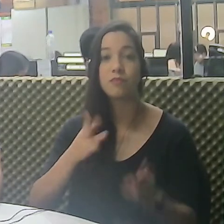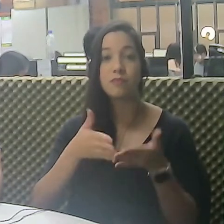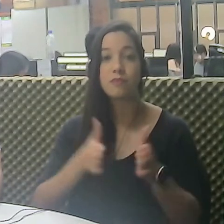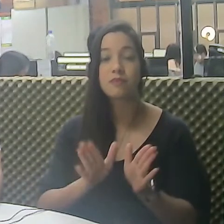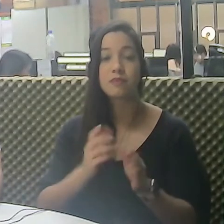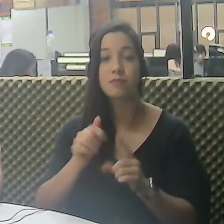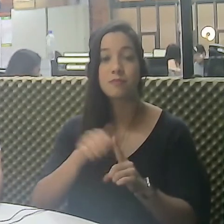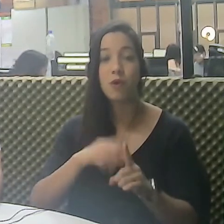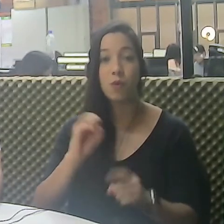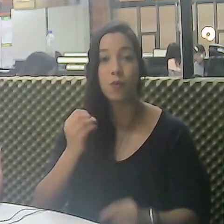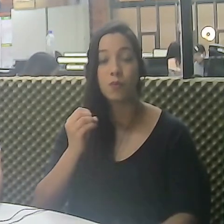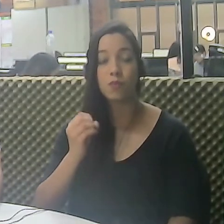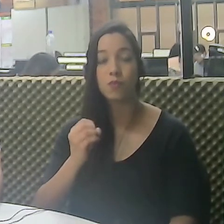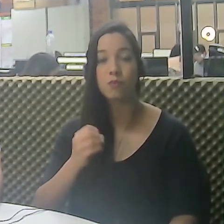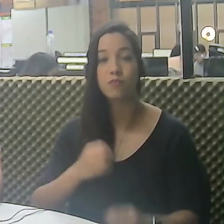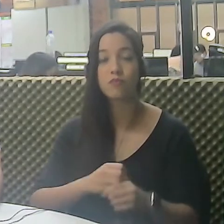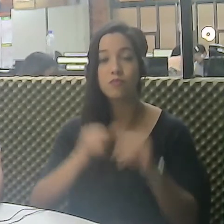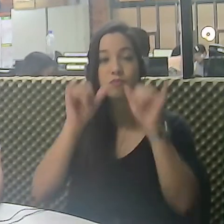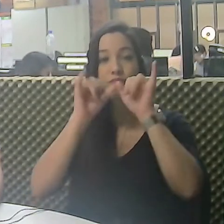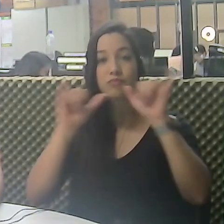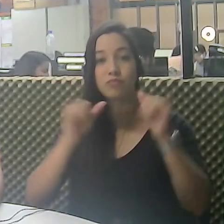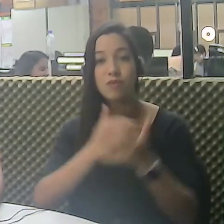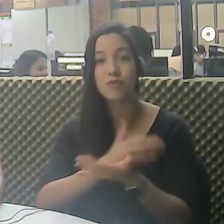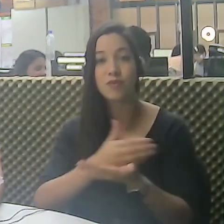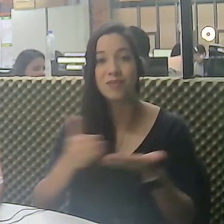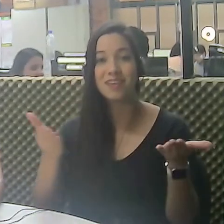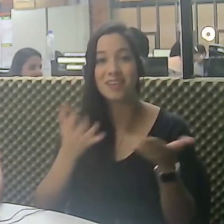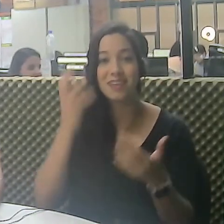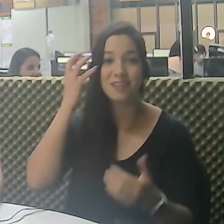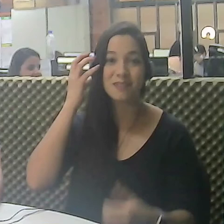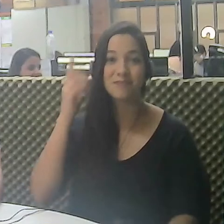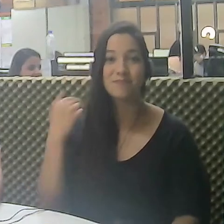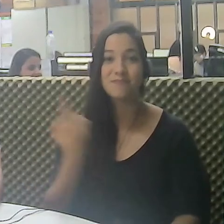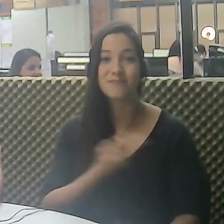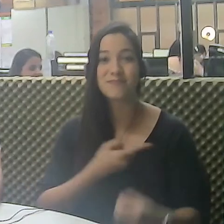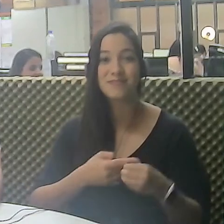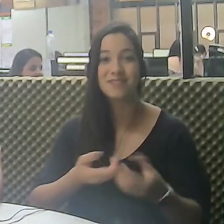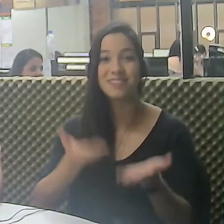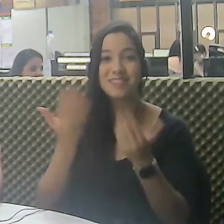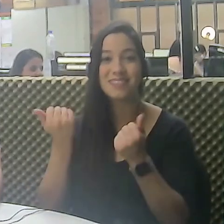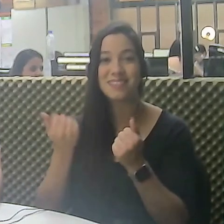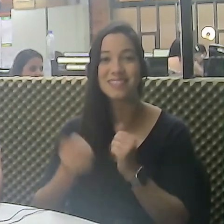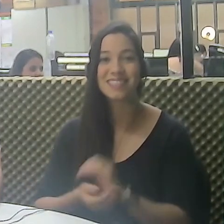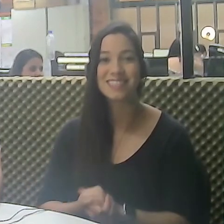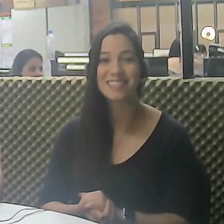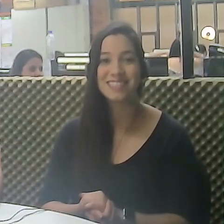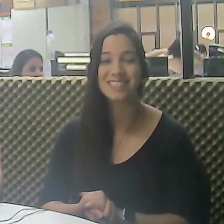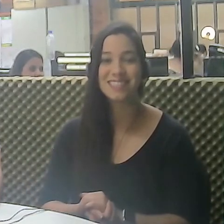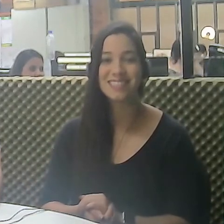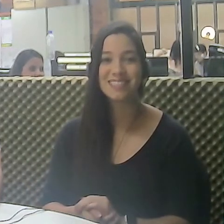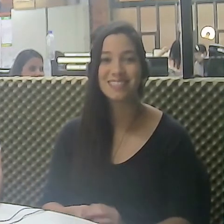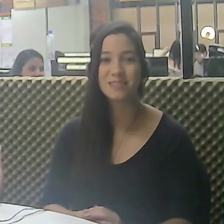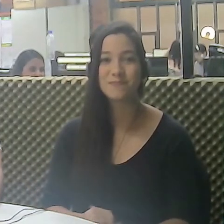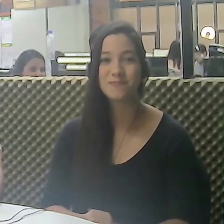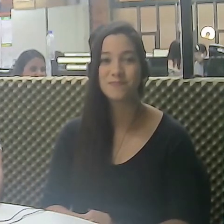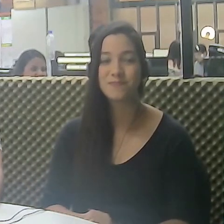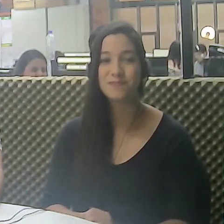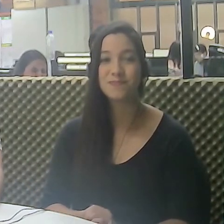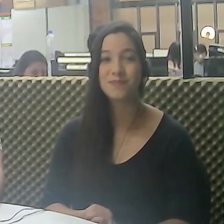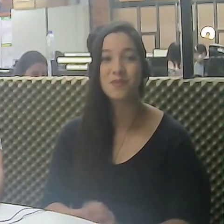outubro. Essas e outras notícias a partir de agora na Rádio Nossa Cidade. Vem com a gente!